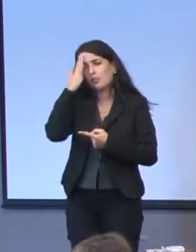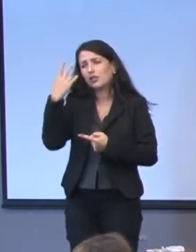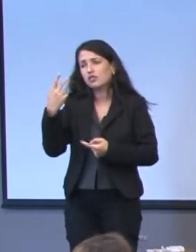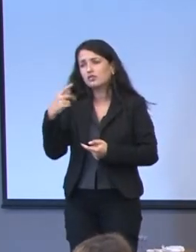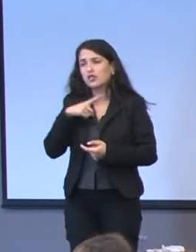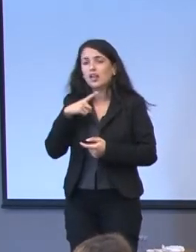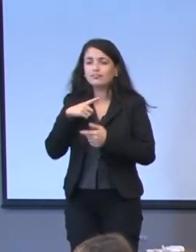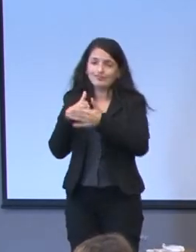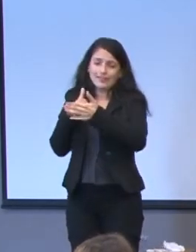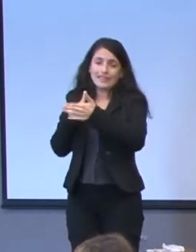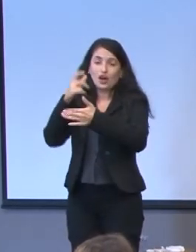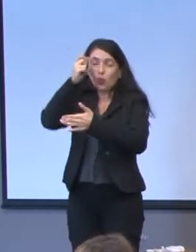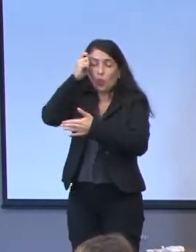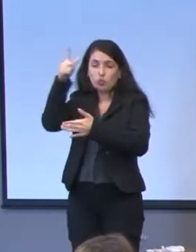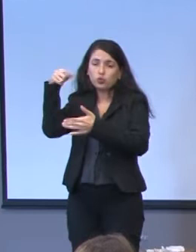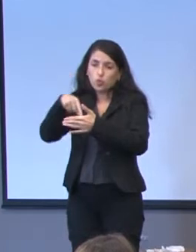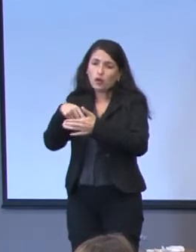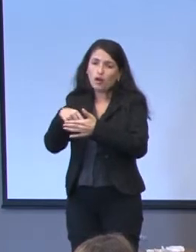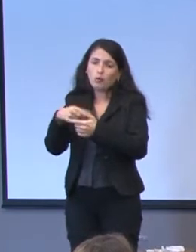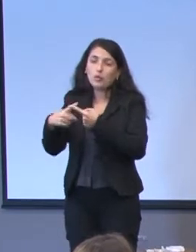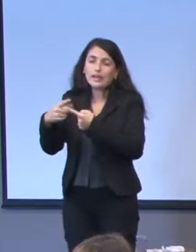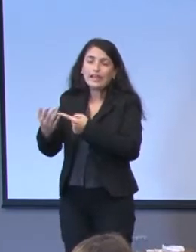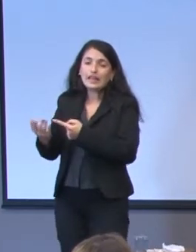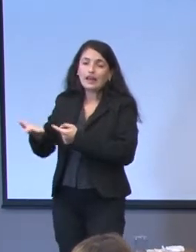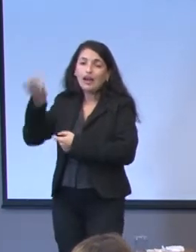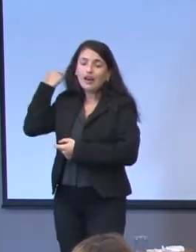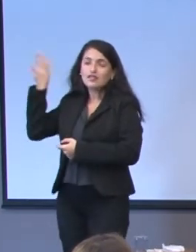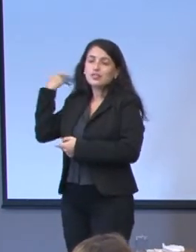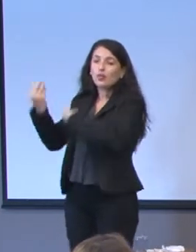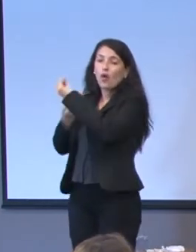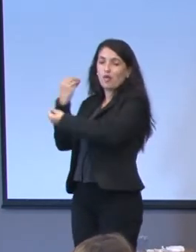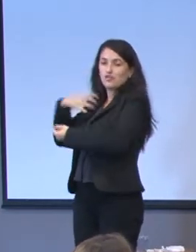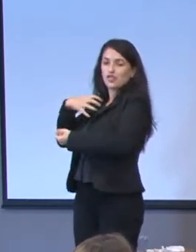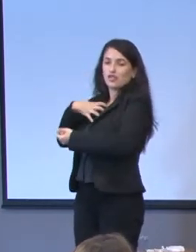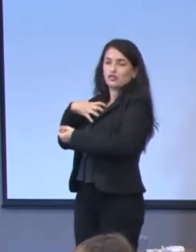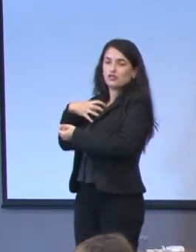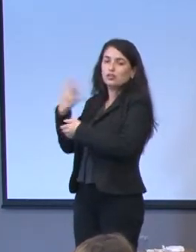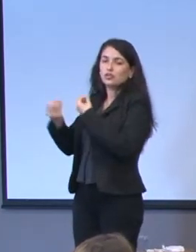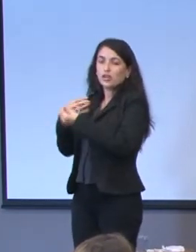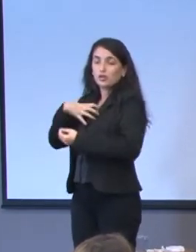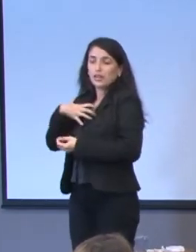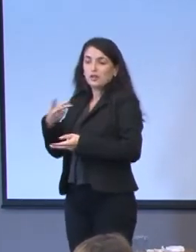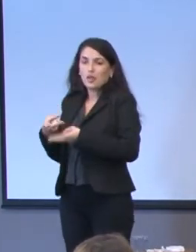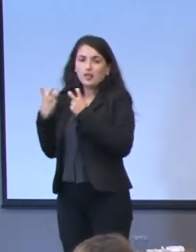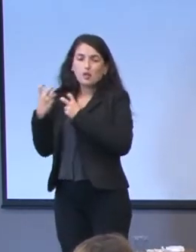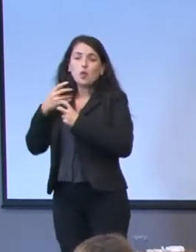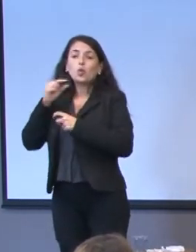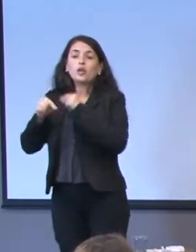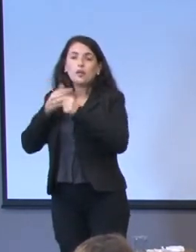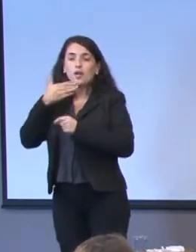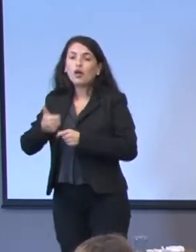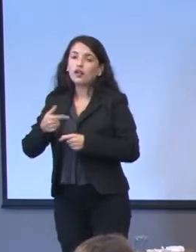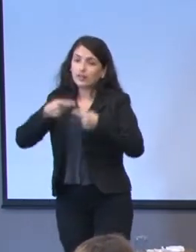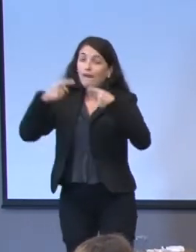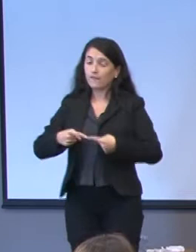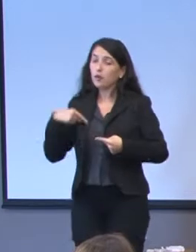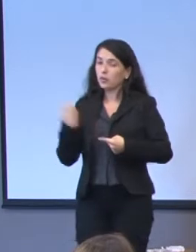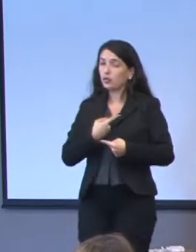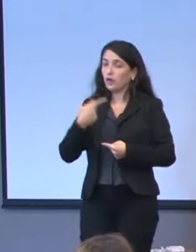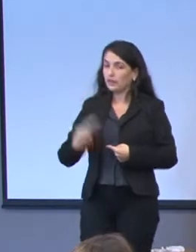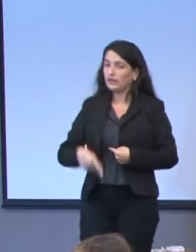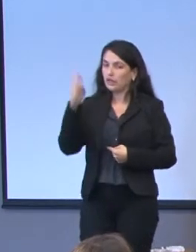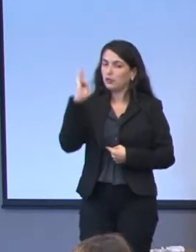parte, né, da forma como eles enxergam o que é melhor para eles. É um desafio para a gente fazer isso no